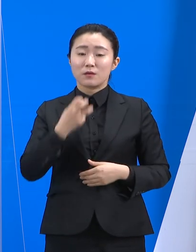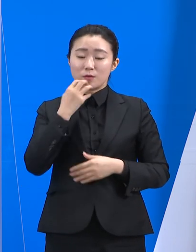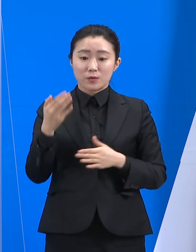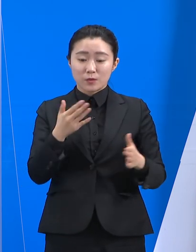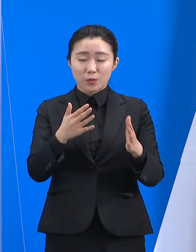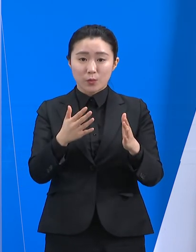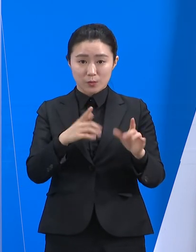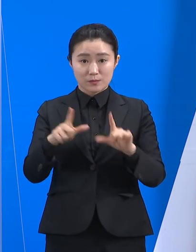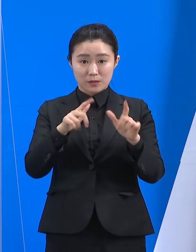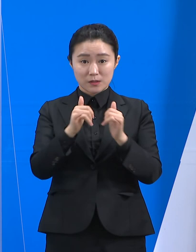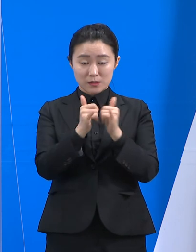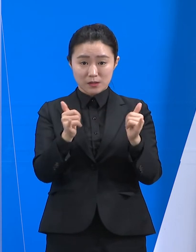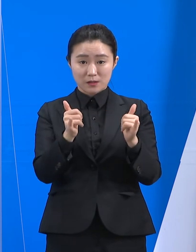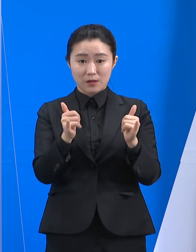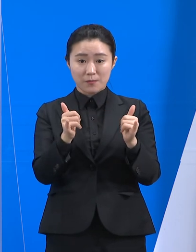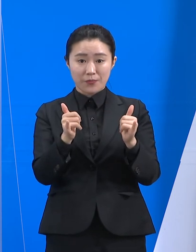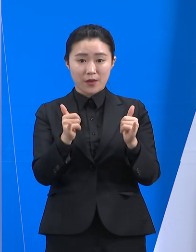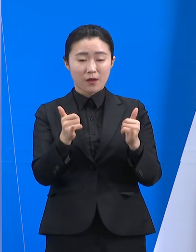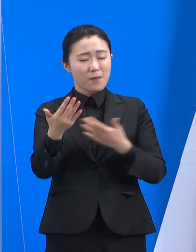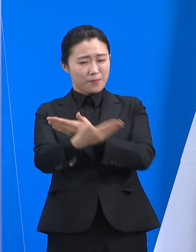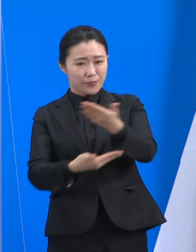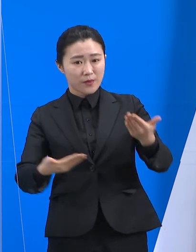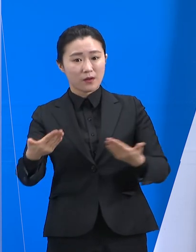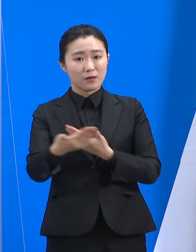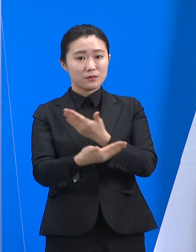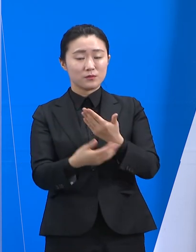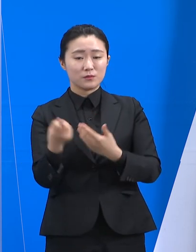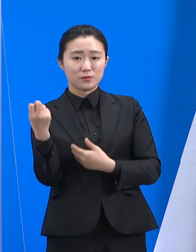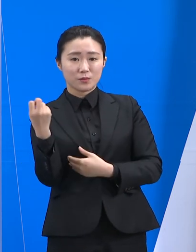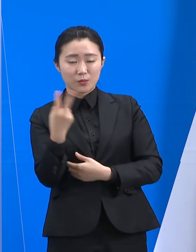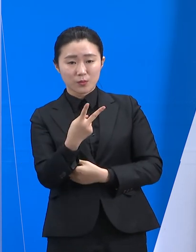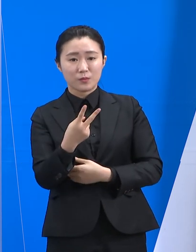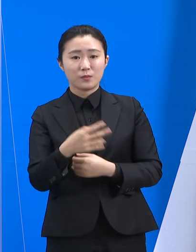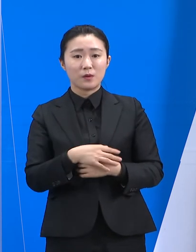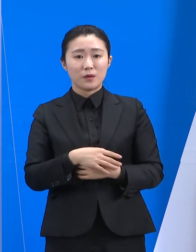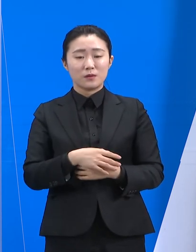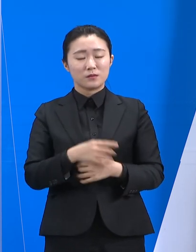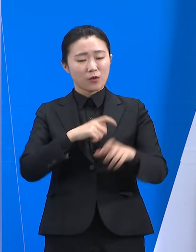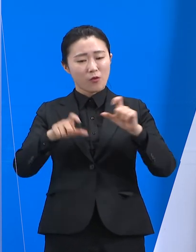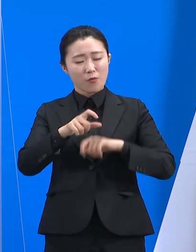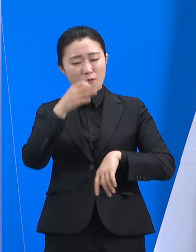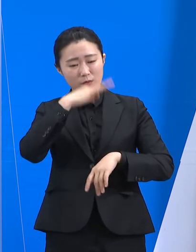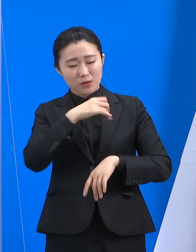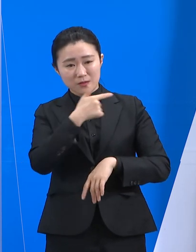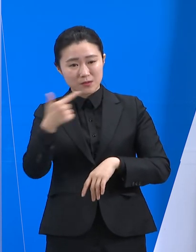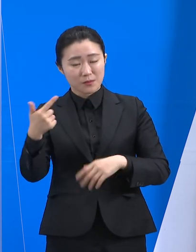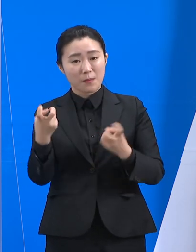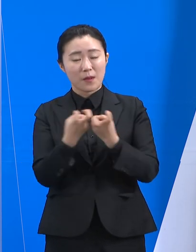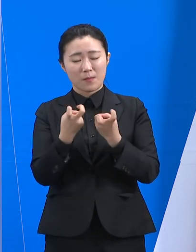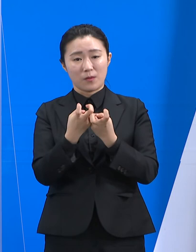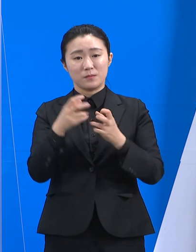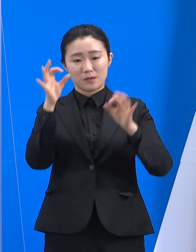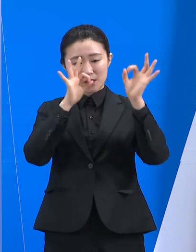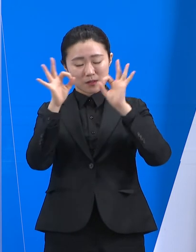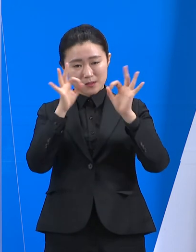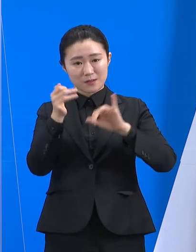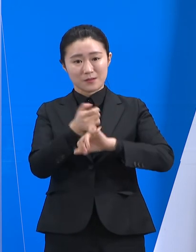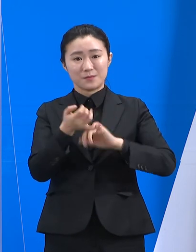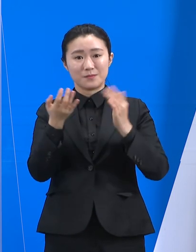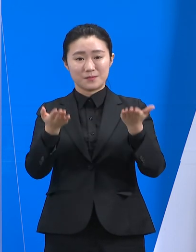많은 방역 주체들과 민주적인 거버넌스를 유지해 가겠습니다. 도민들께서도 적절한 긴장감을